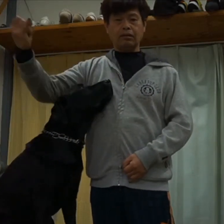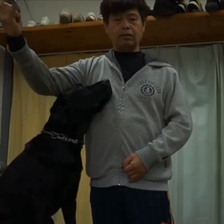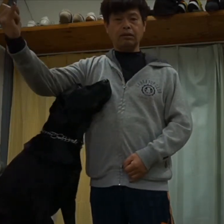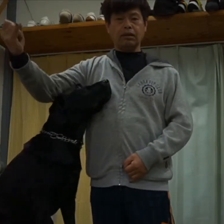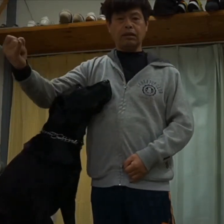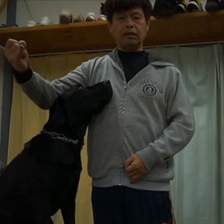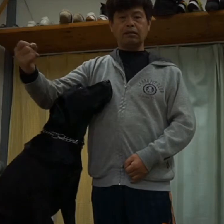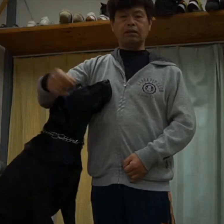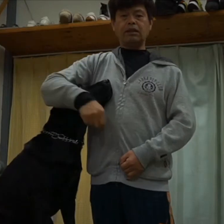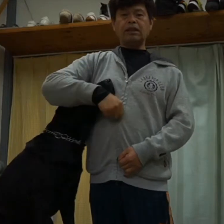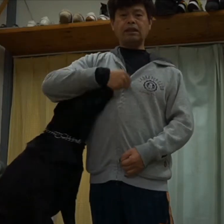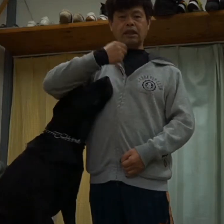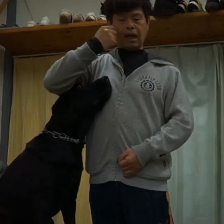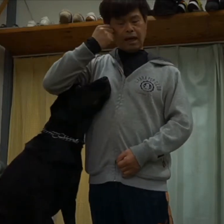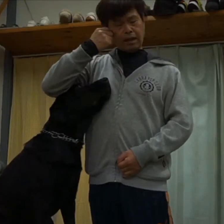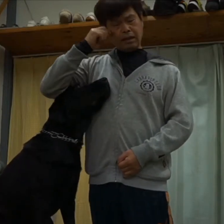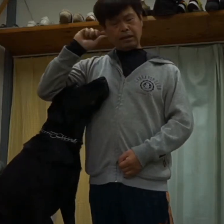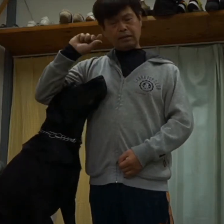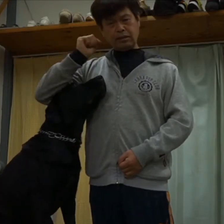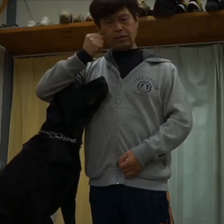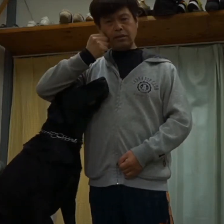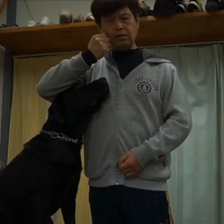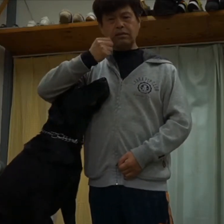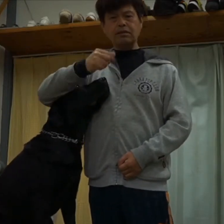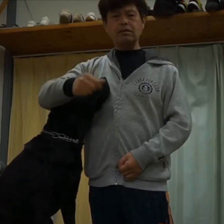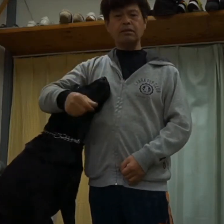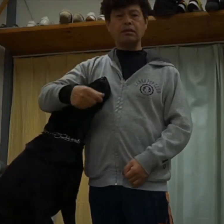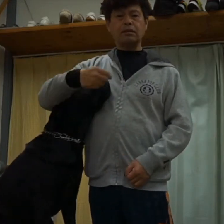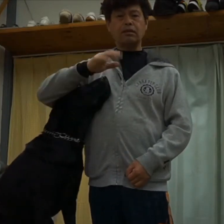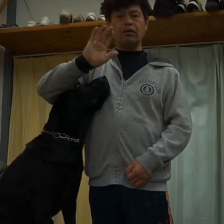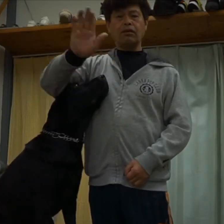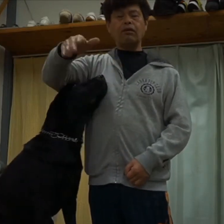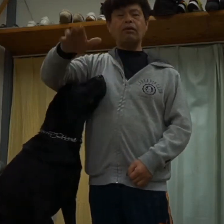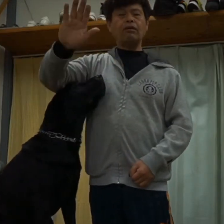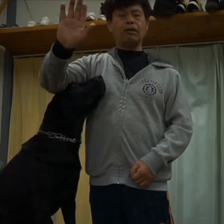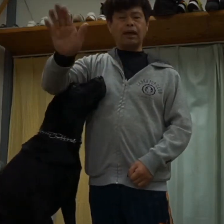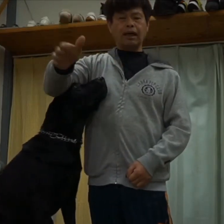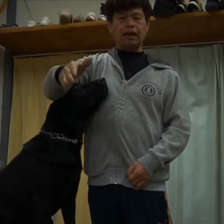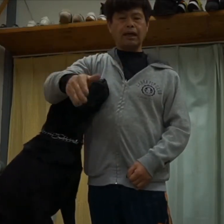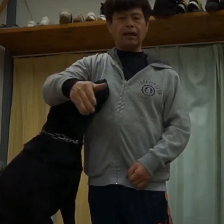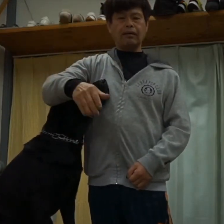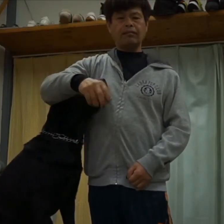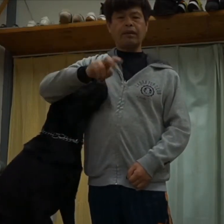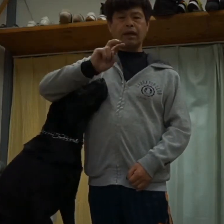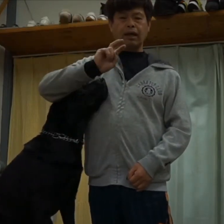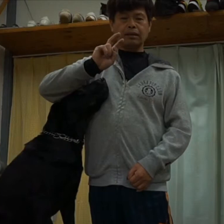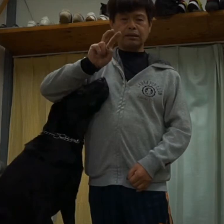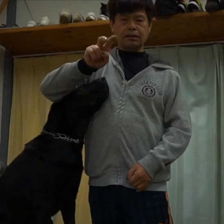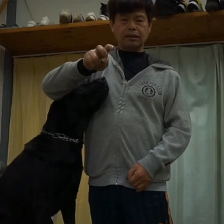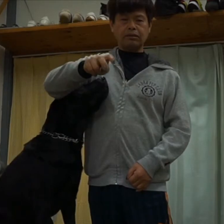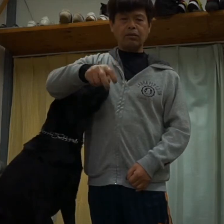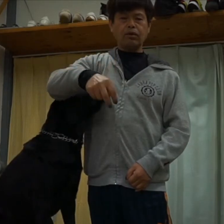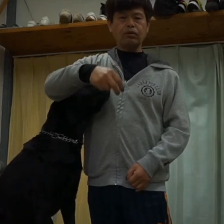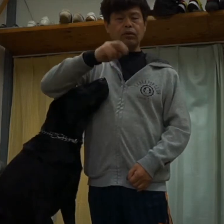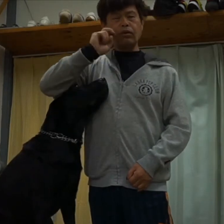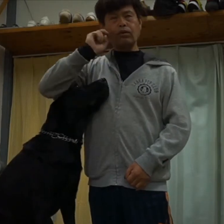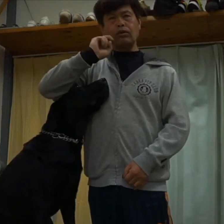へとなおになるず女足元